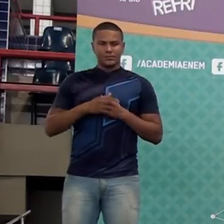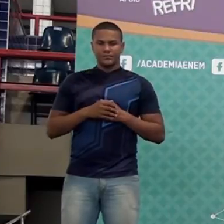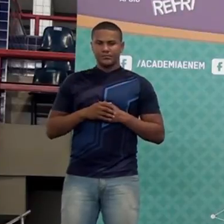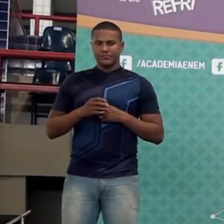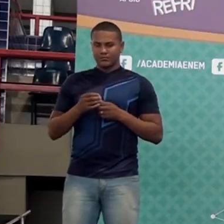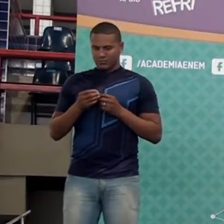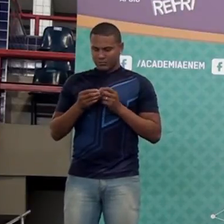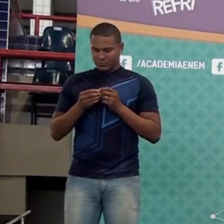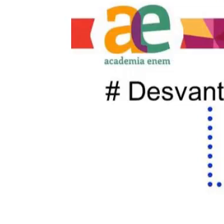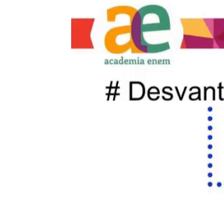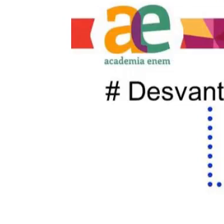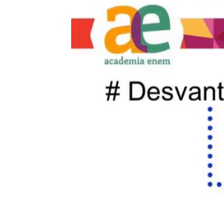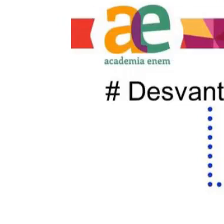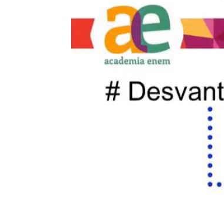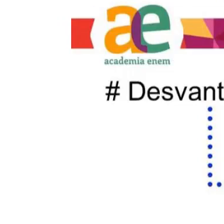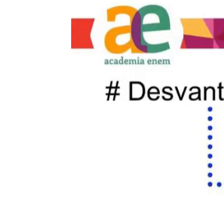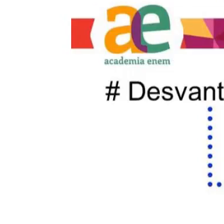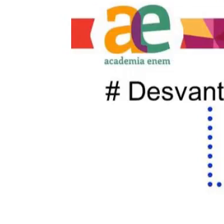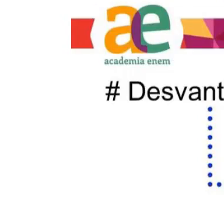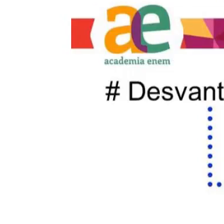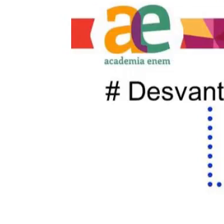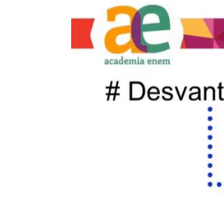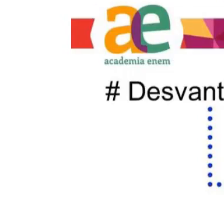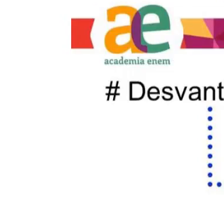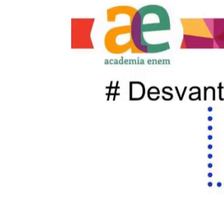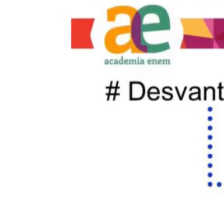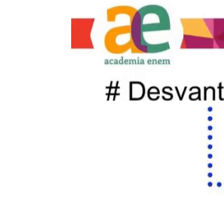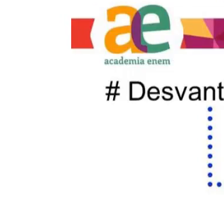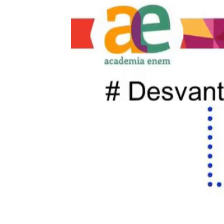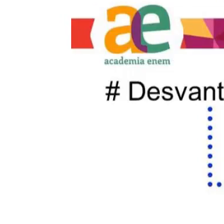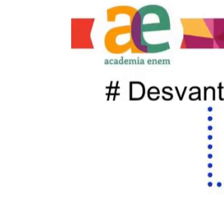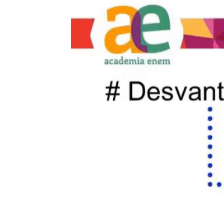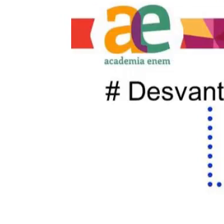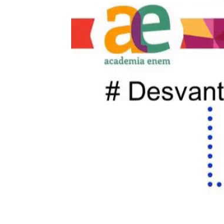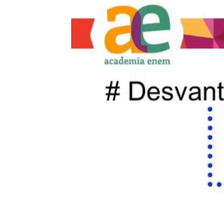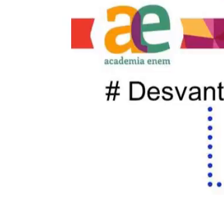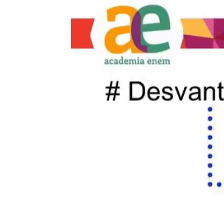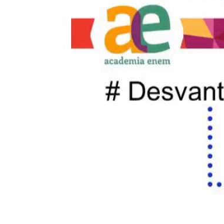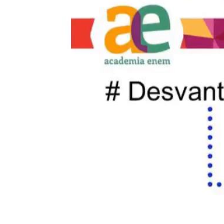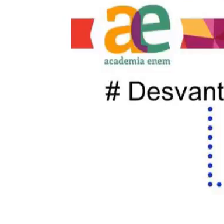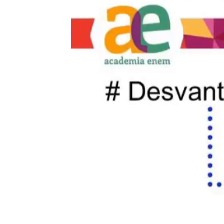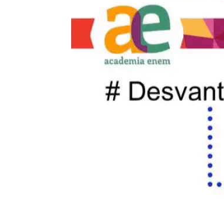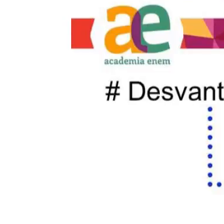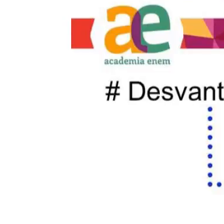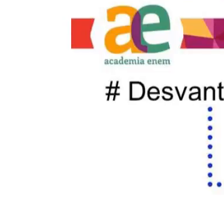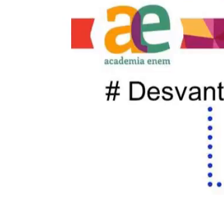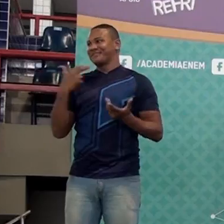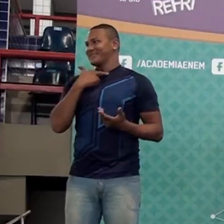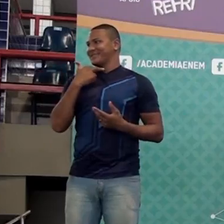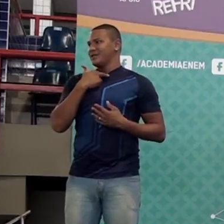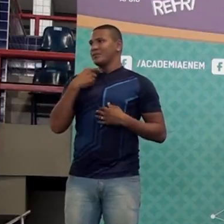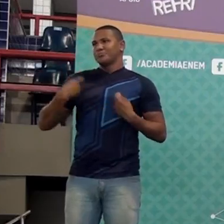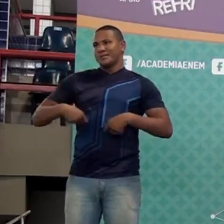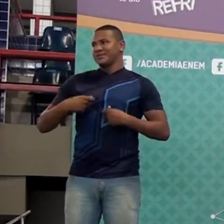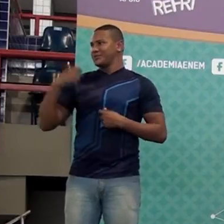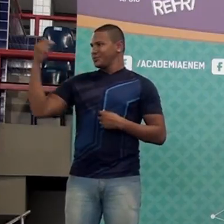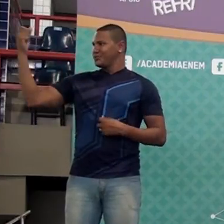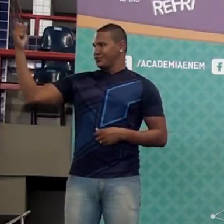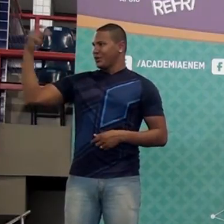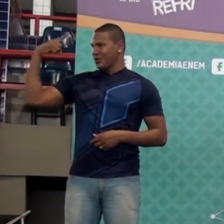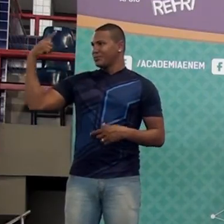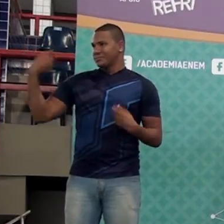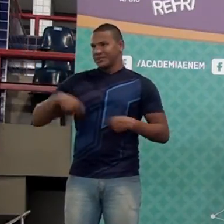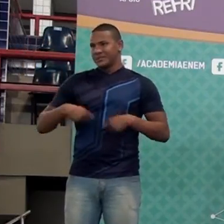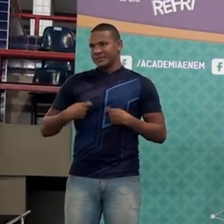Primeira desvantagem, não dá para colocar energia solar em todo canto. Tem que ter sol. Você não vai colocar energia solar,